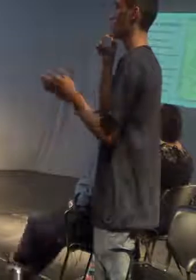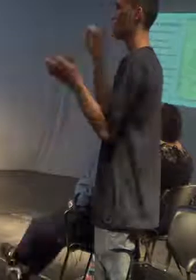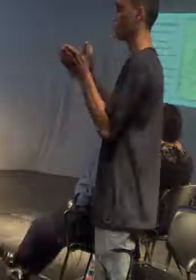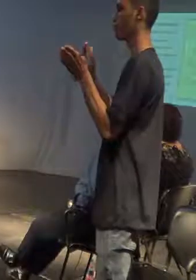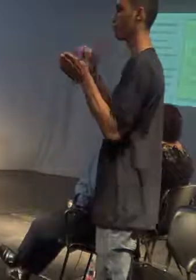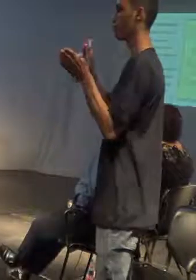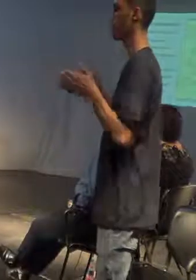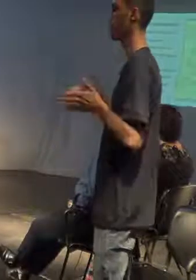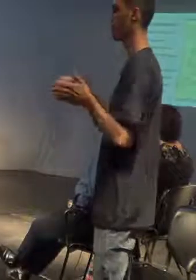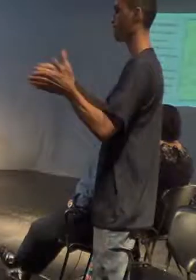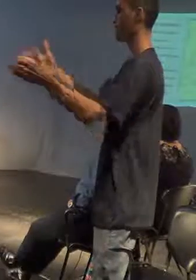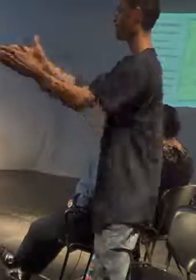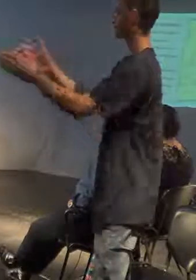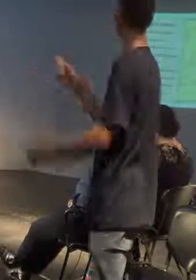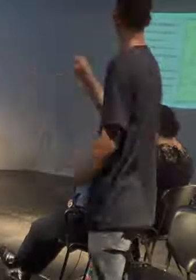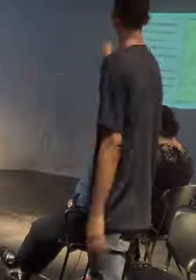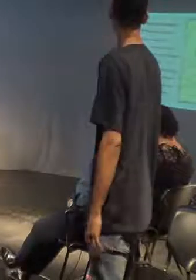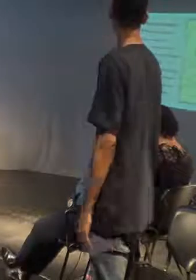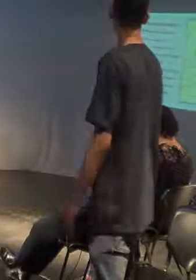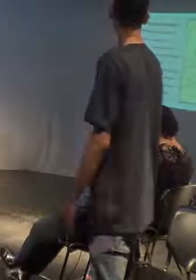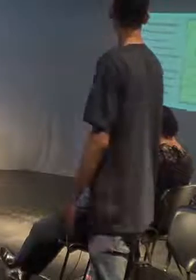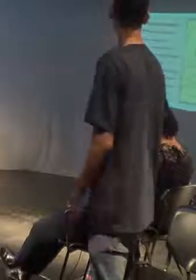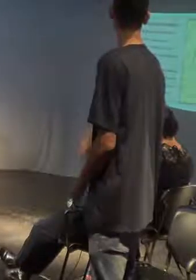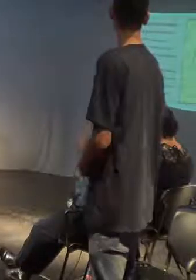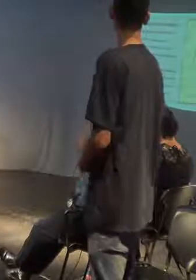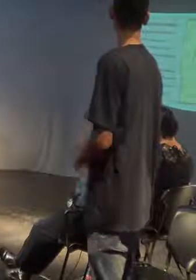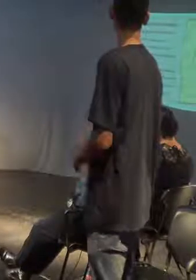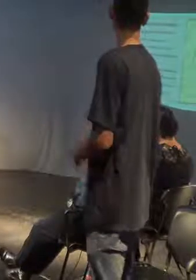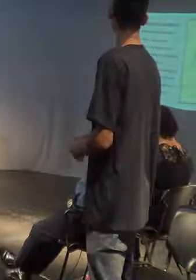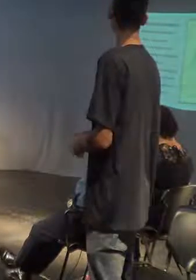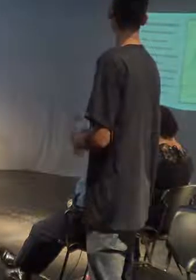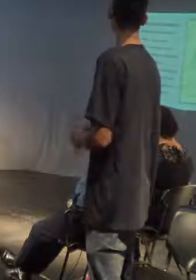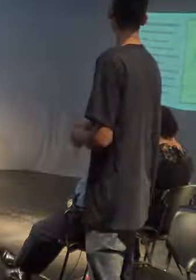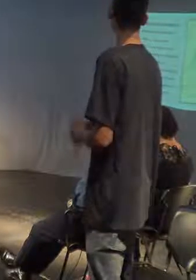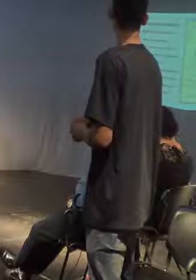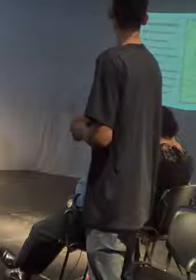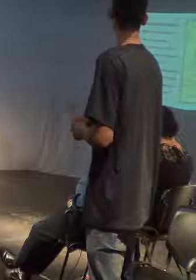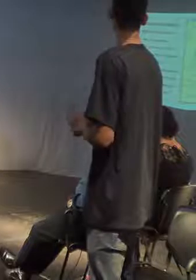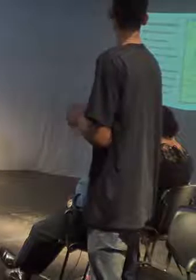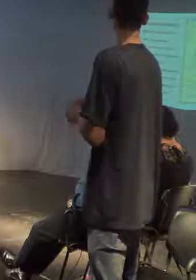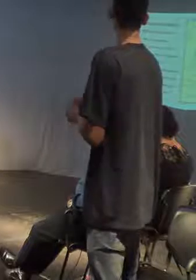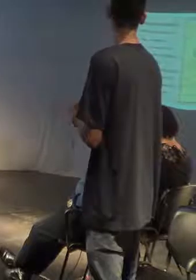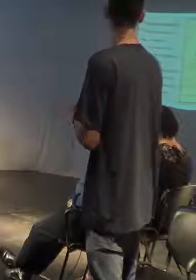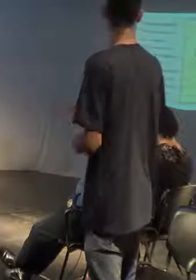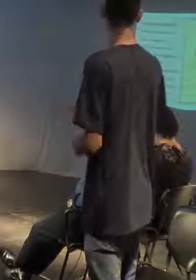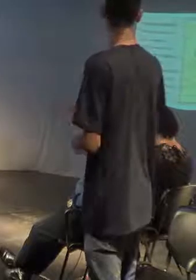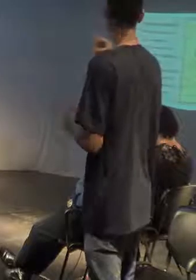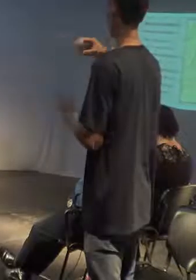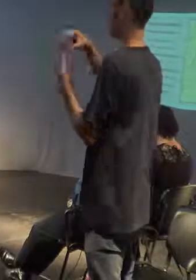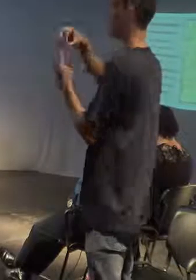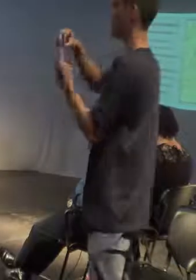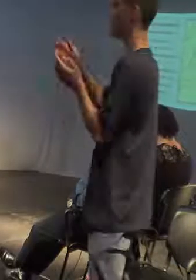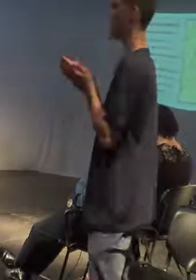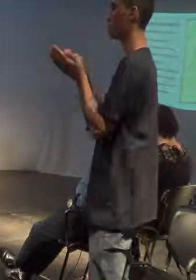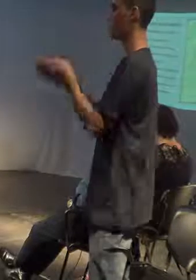aqui, em Campinhos, em Vila Olímpia, o porto, esse amarelinho aqui,